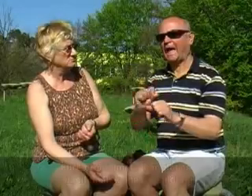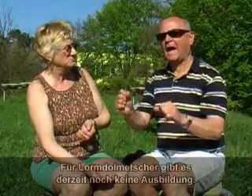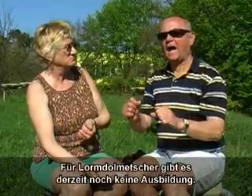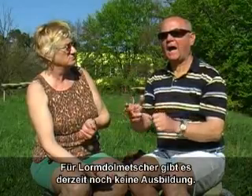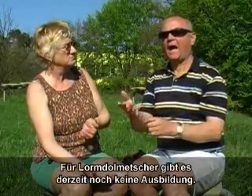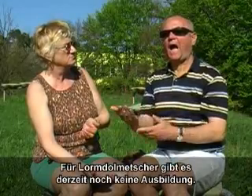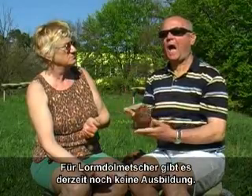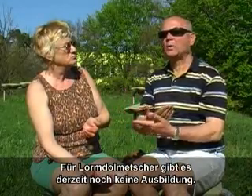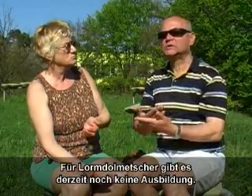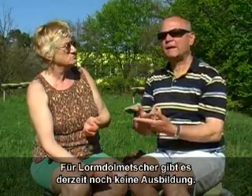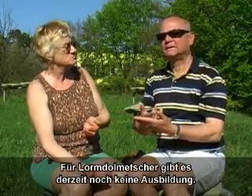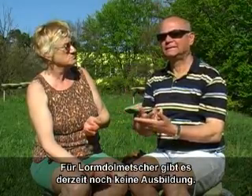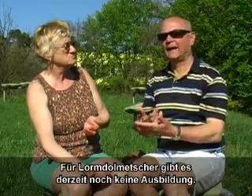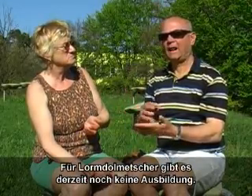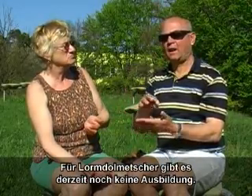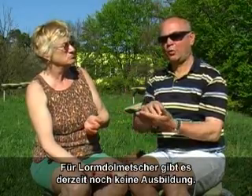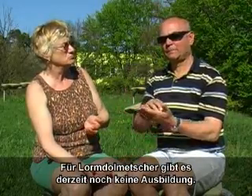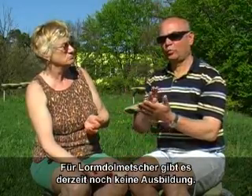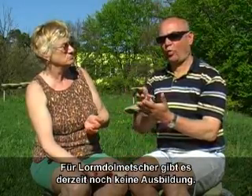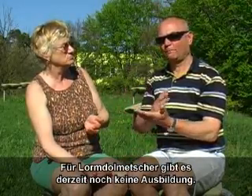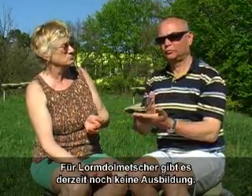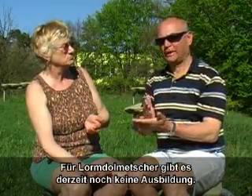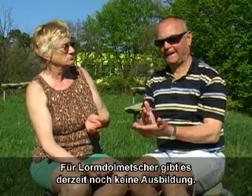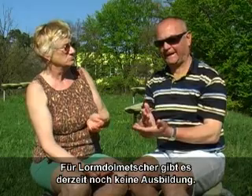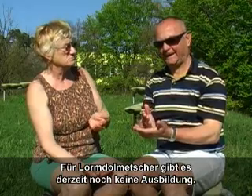Für Lormdolmetscher gibt es derzeit noch keine Ausbildung.